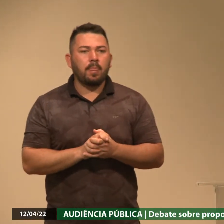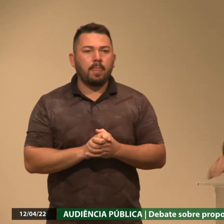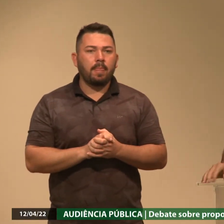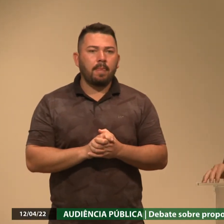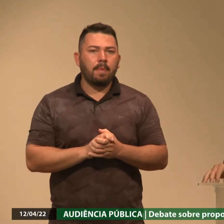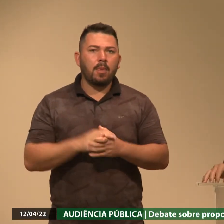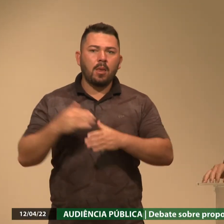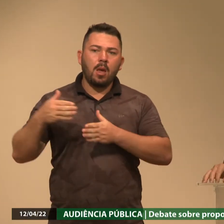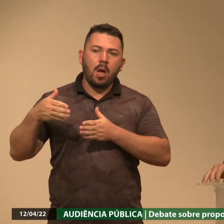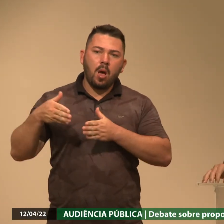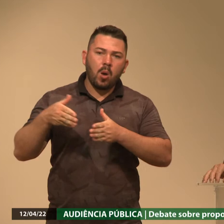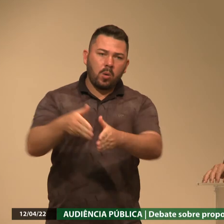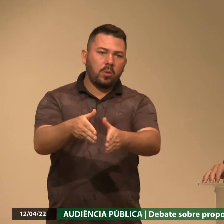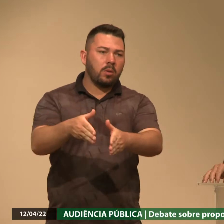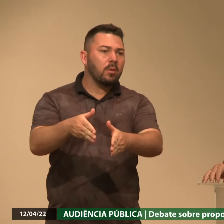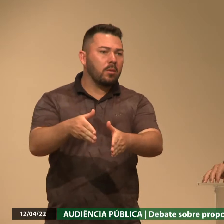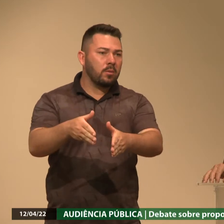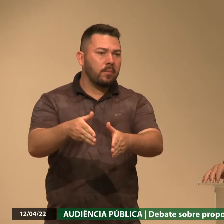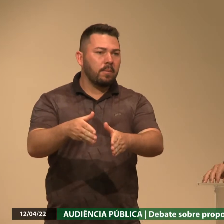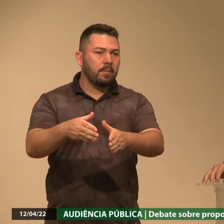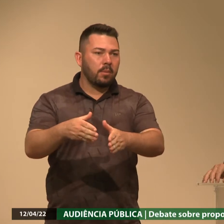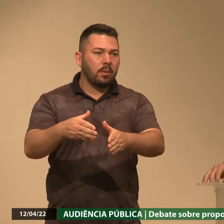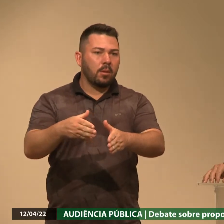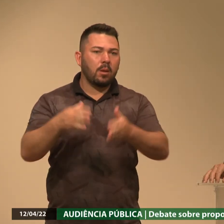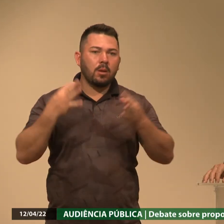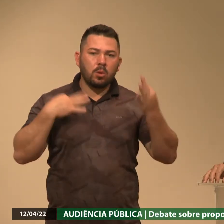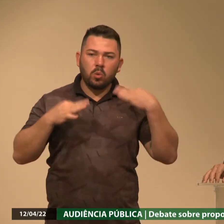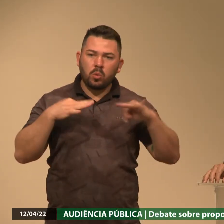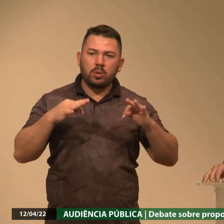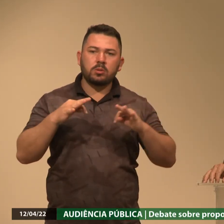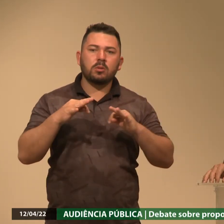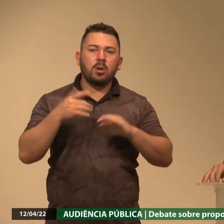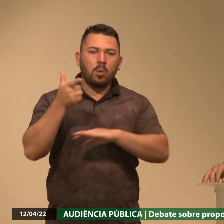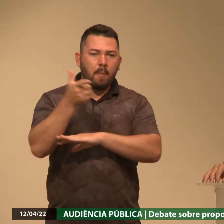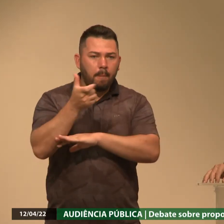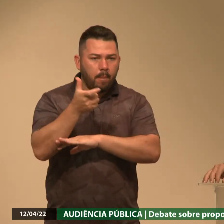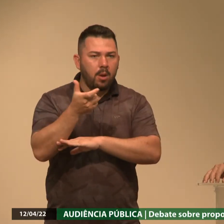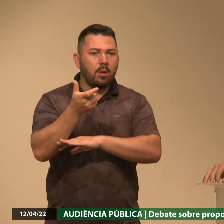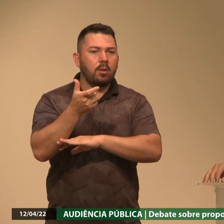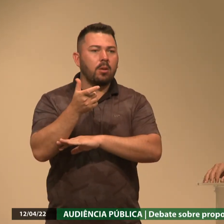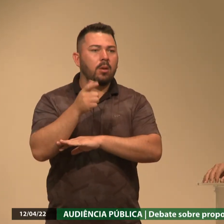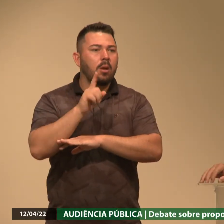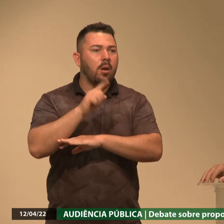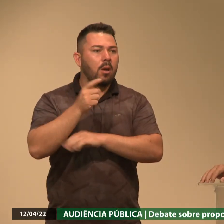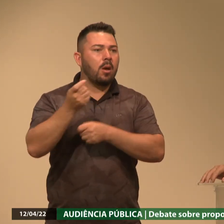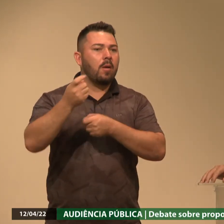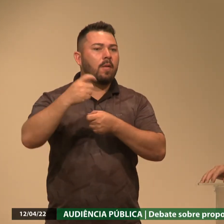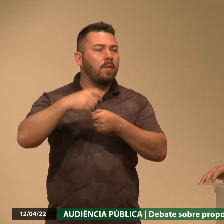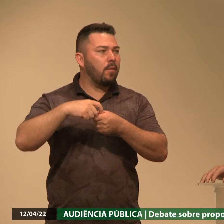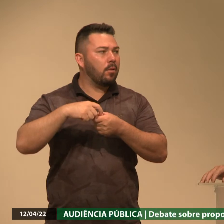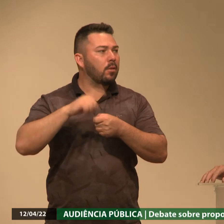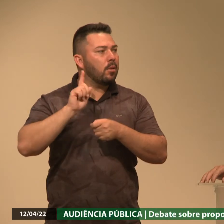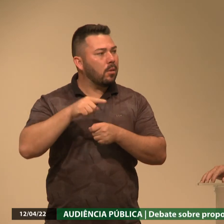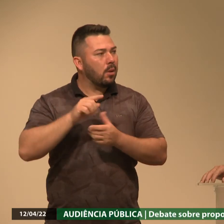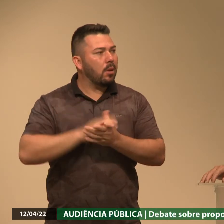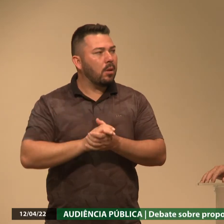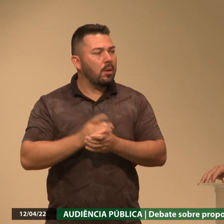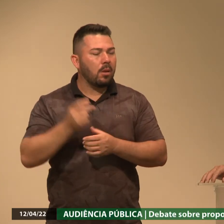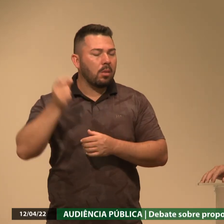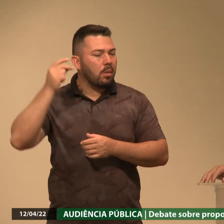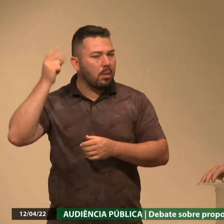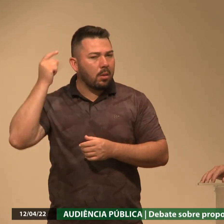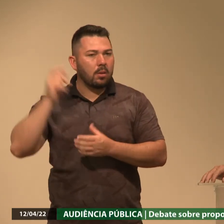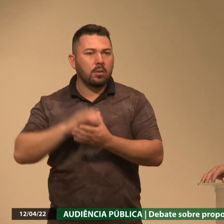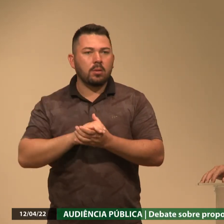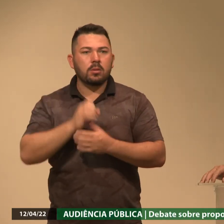a rota a do Tiro digamos assim eu retorno daqueles que vieram desbravando antigamente o